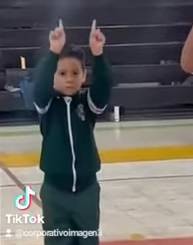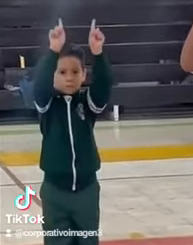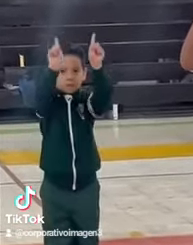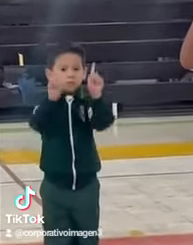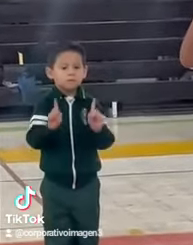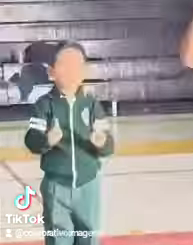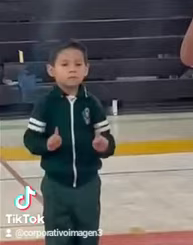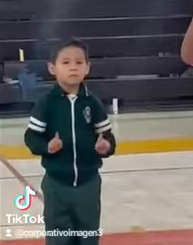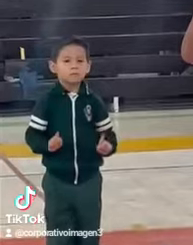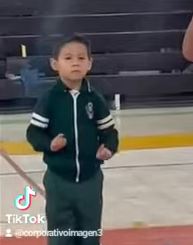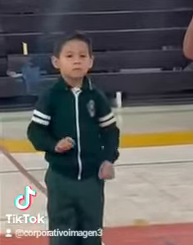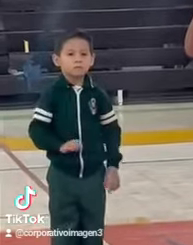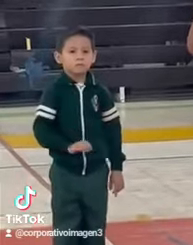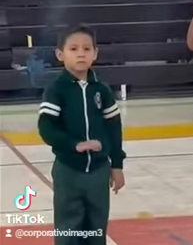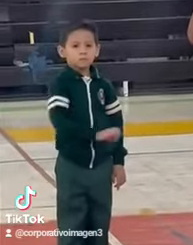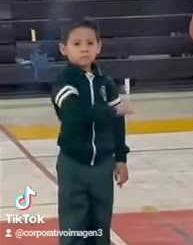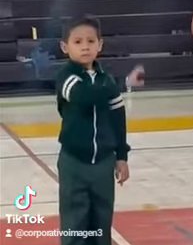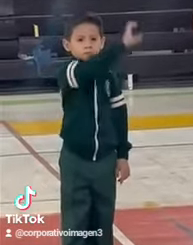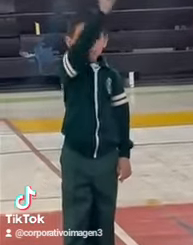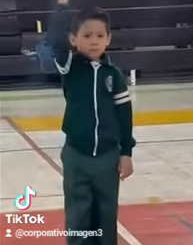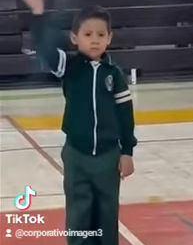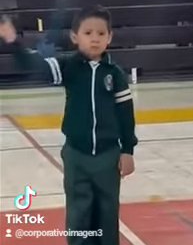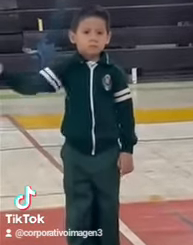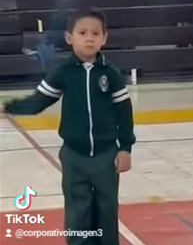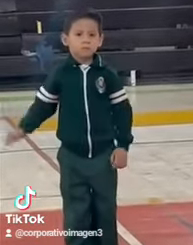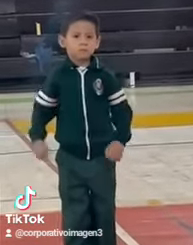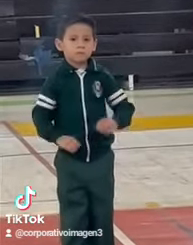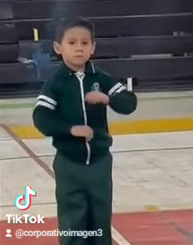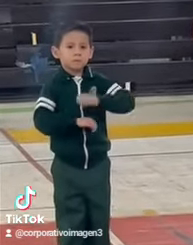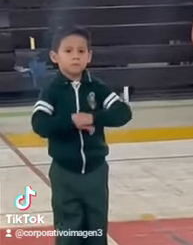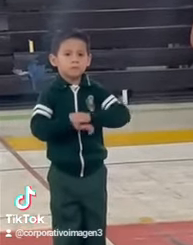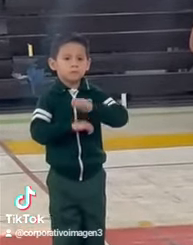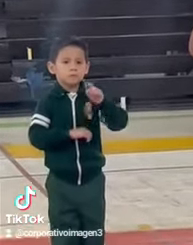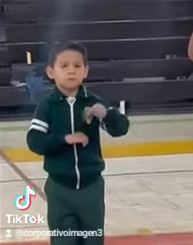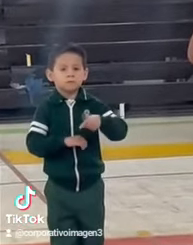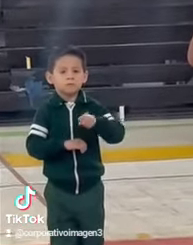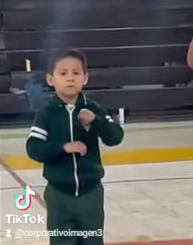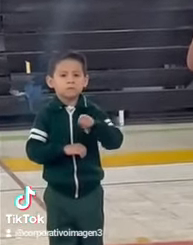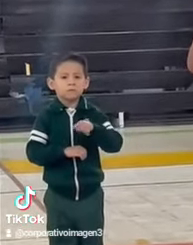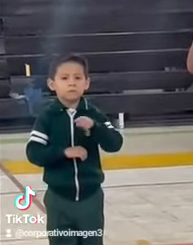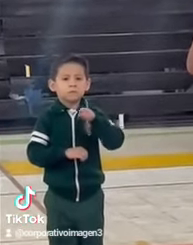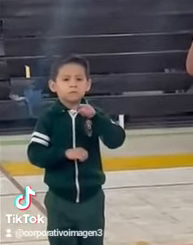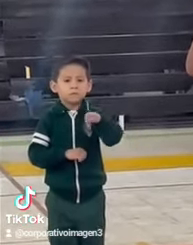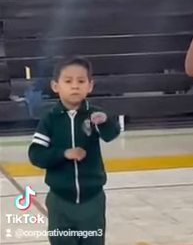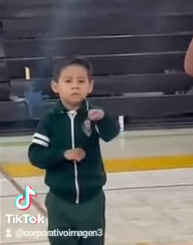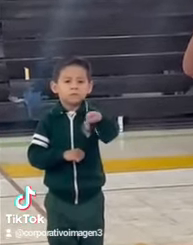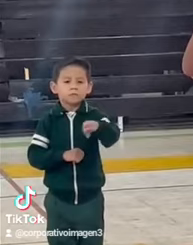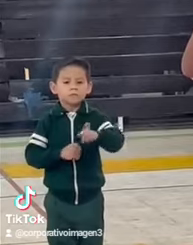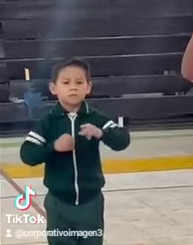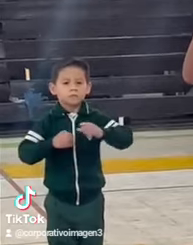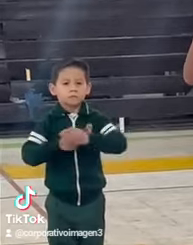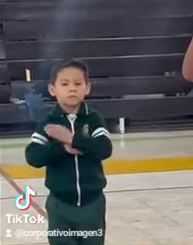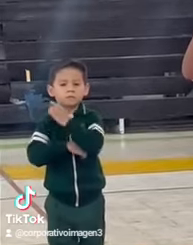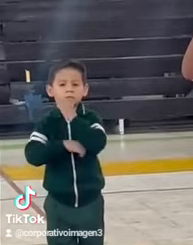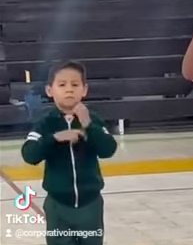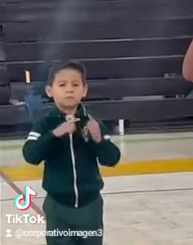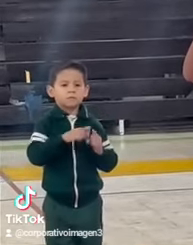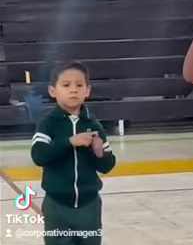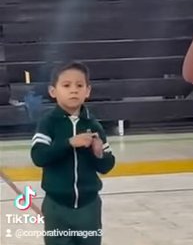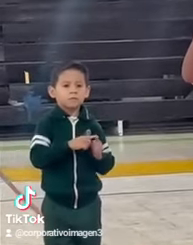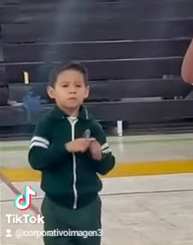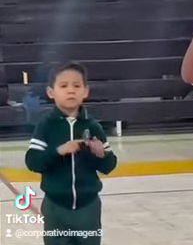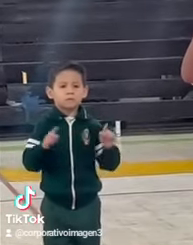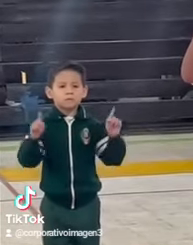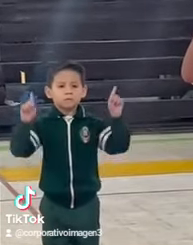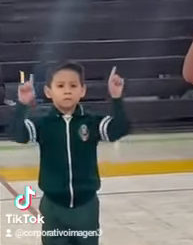divino, en el cielo tu eterno destino, por